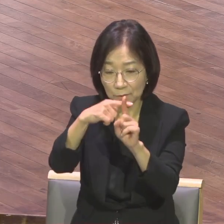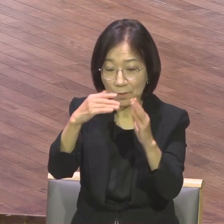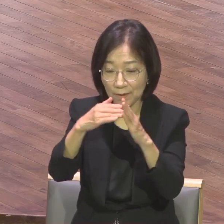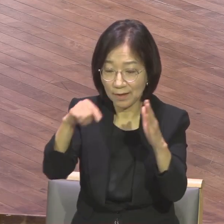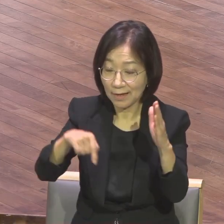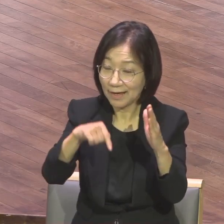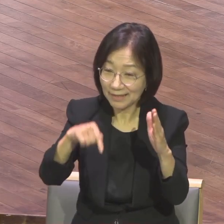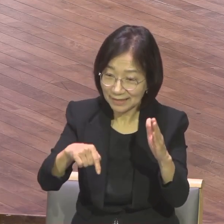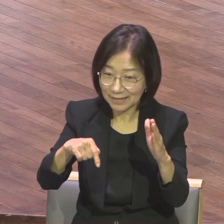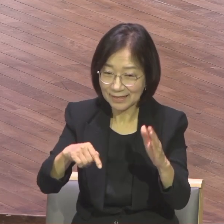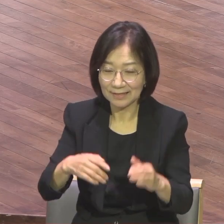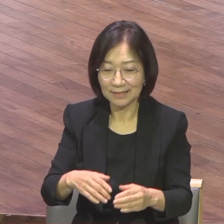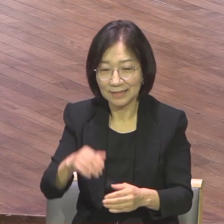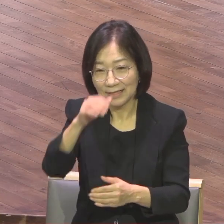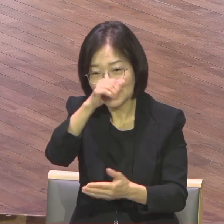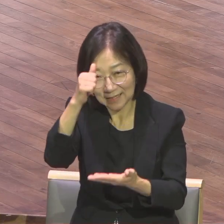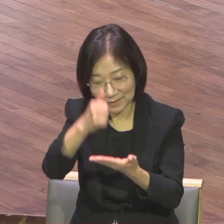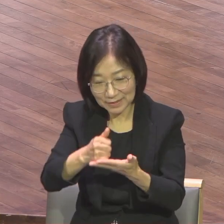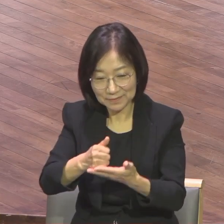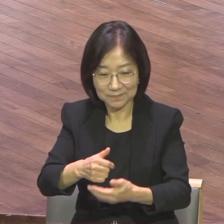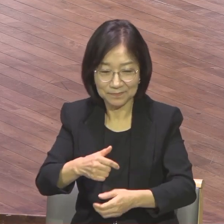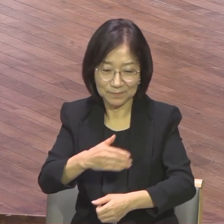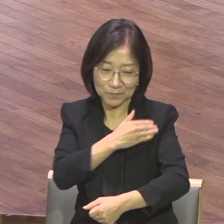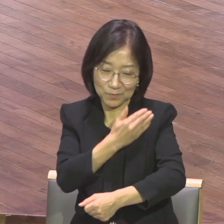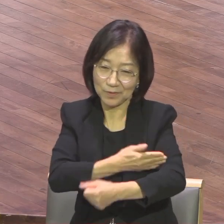권사, 중직자를 많이 세웠냐?